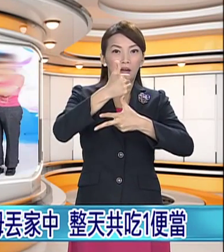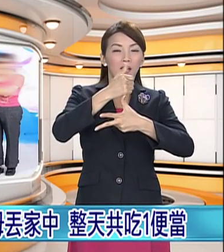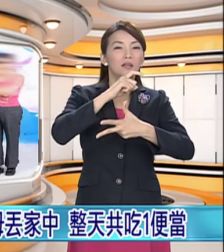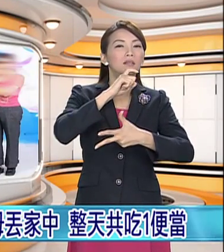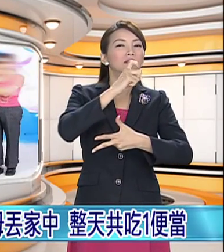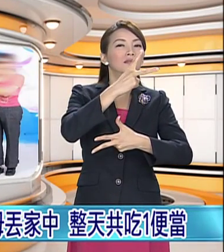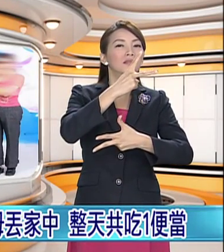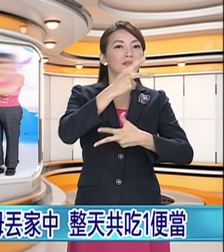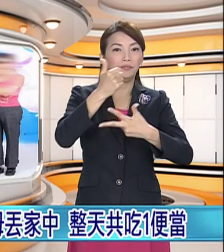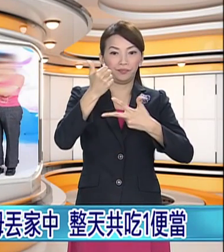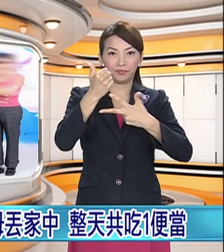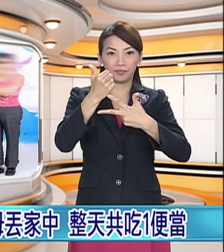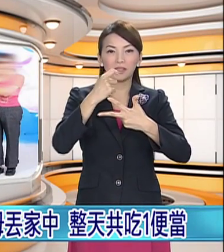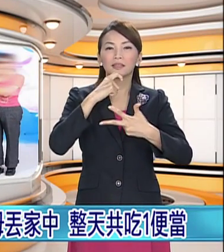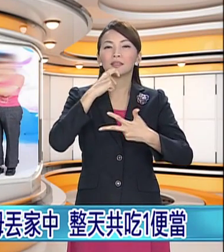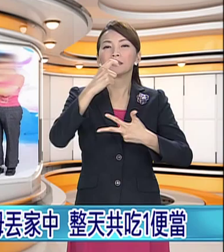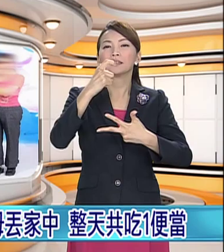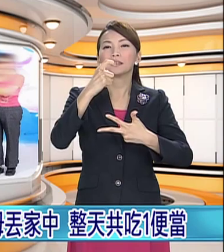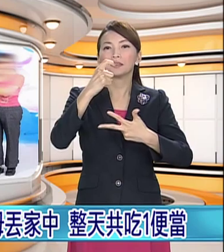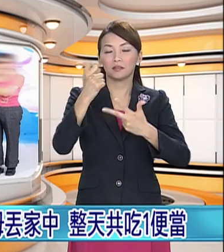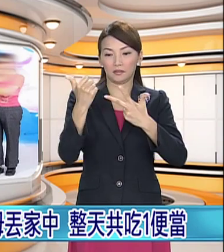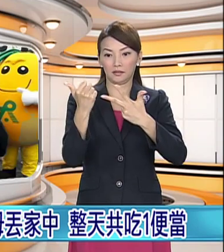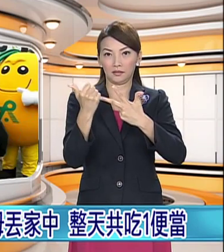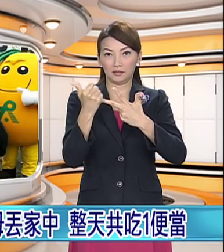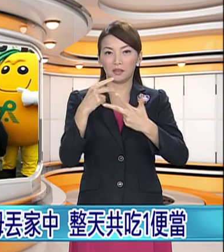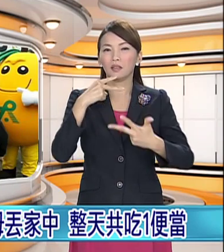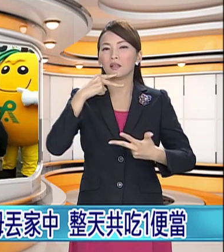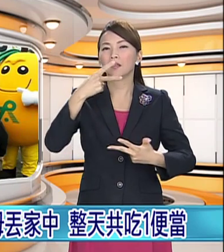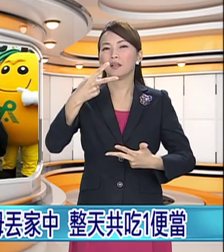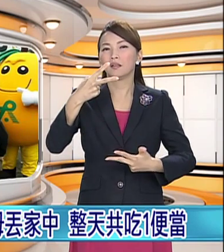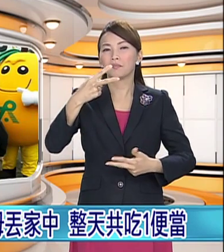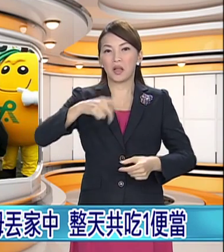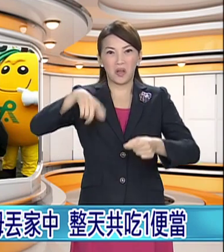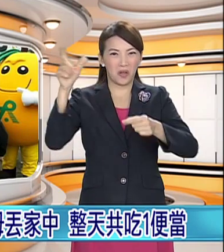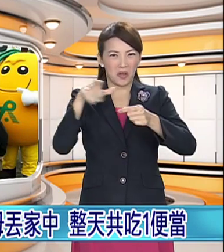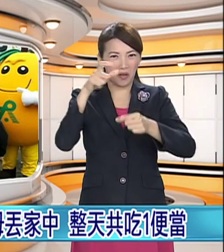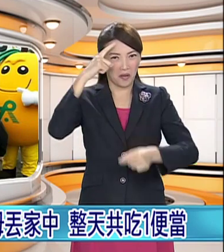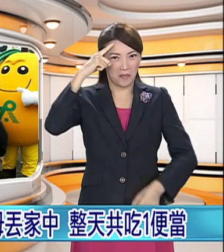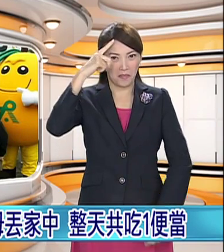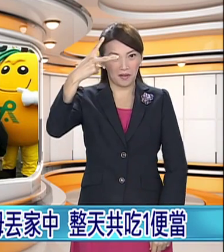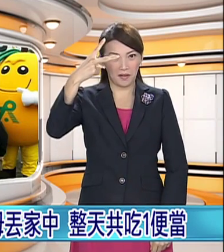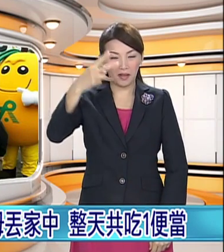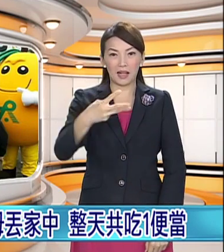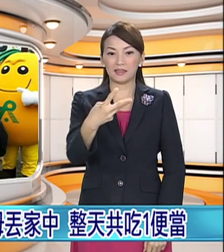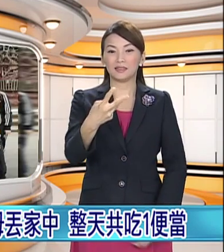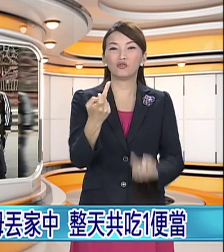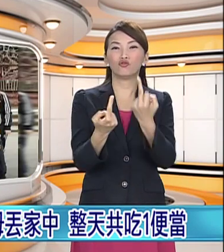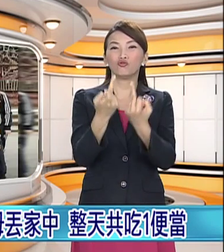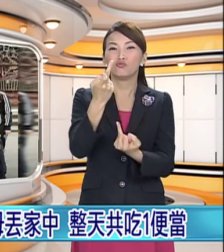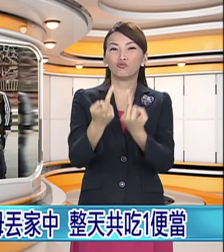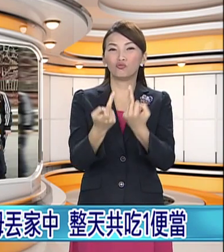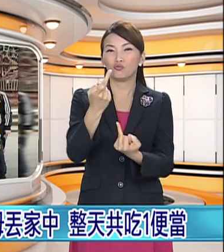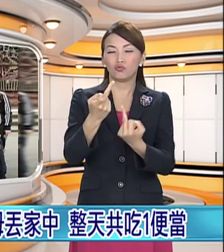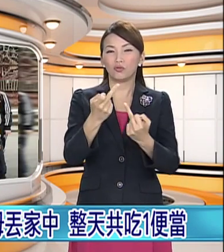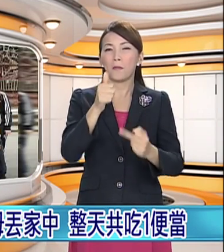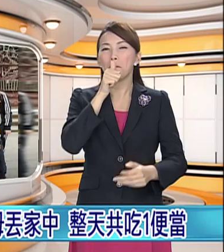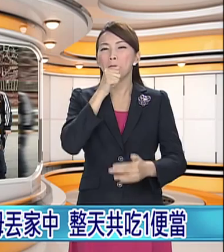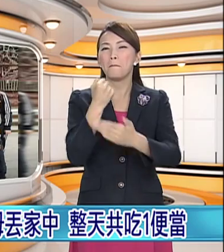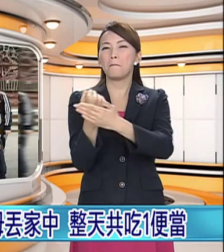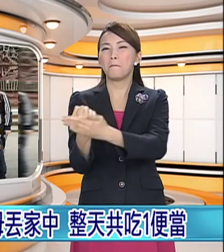2岁、10岁跟12岁的儿子留在家里头，独自度过2个台风天，没